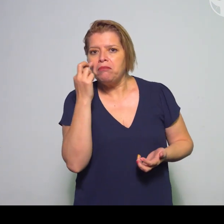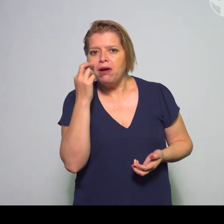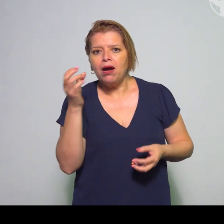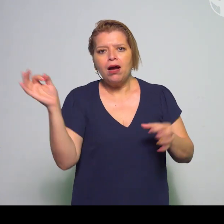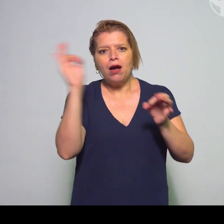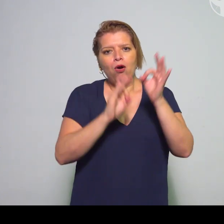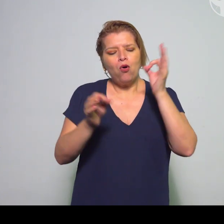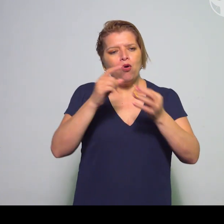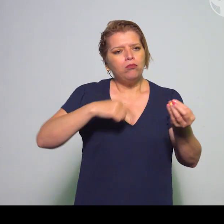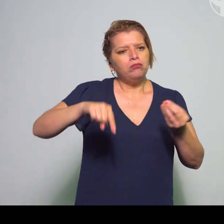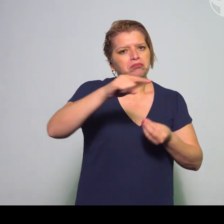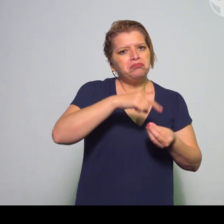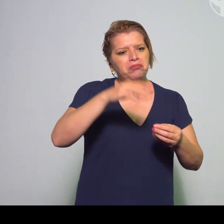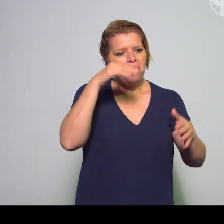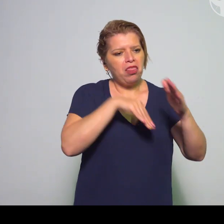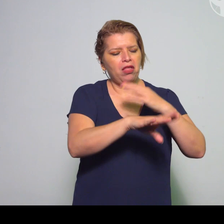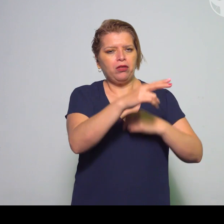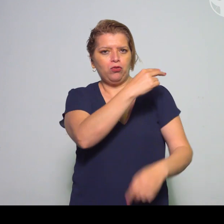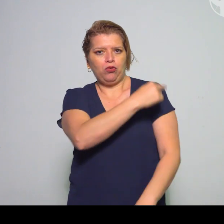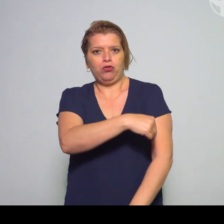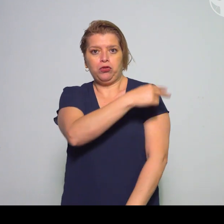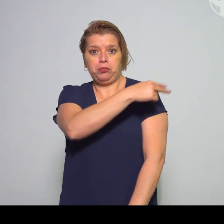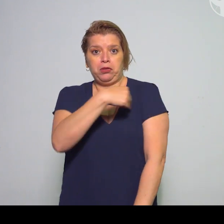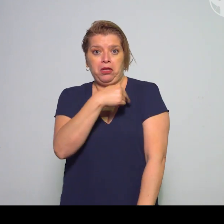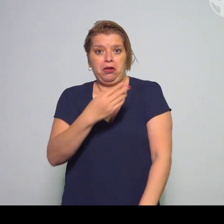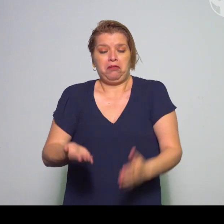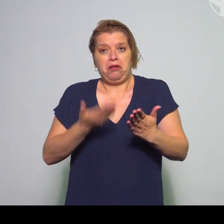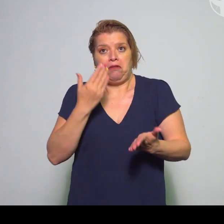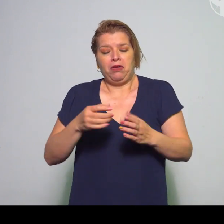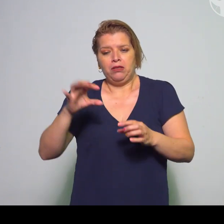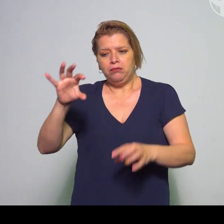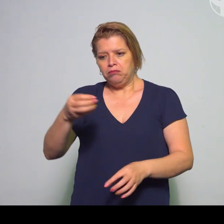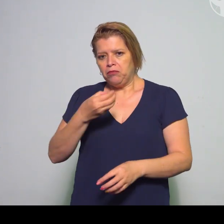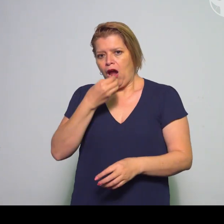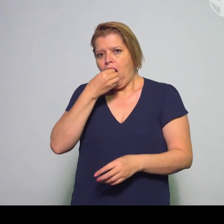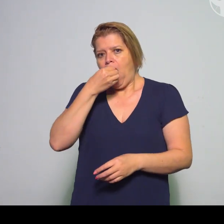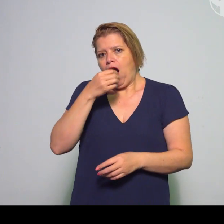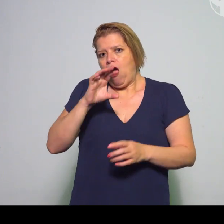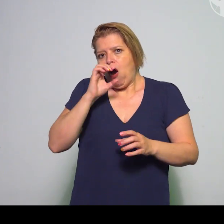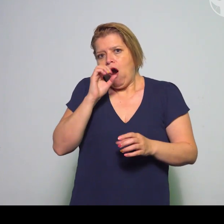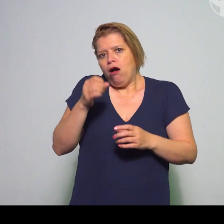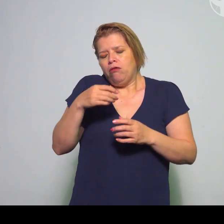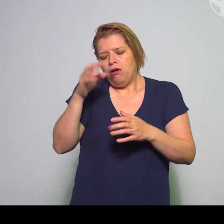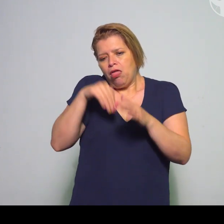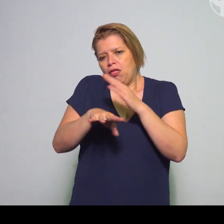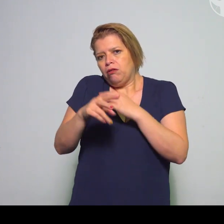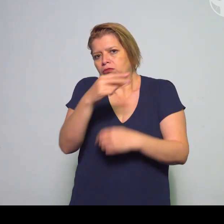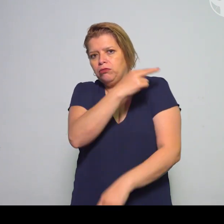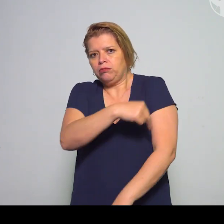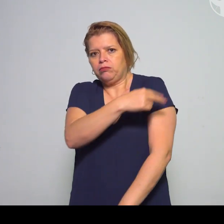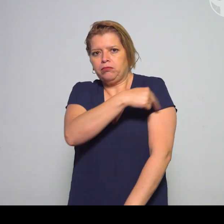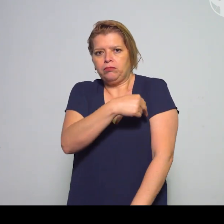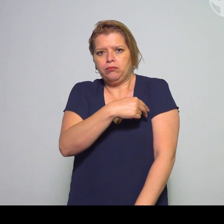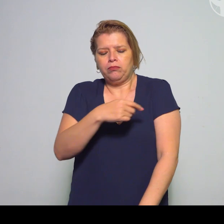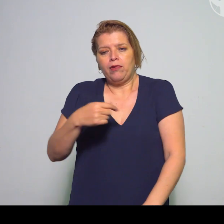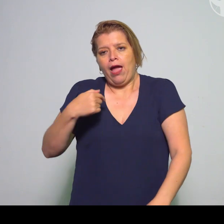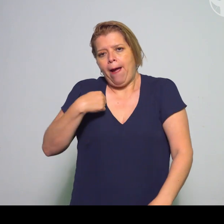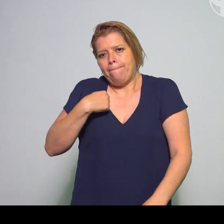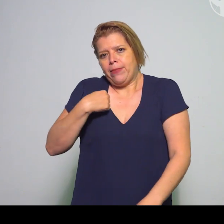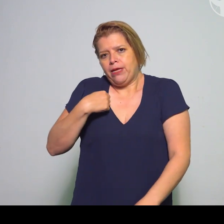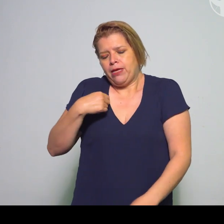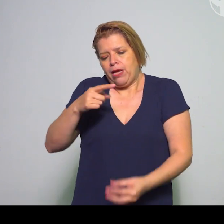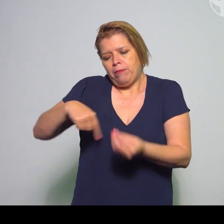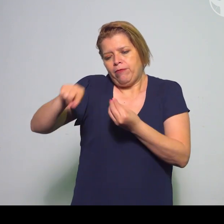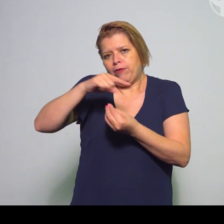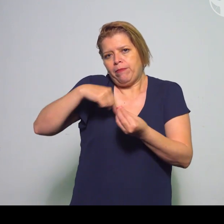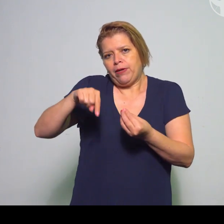algún familiar hospitalizado, quizá intubado, quizás perdido la esperanza. A nosotros el Señor nos guardó y